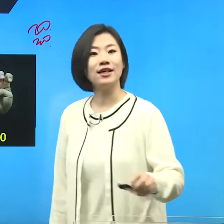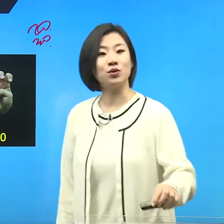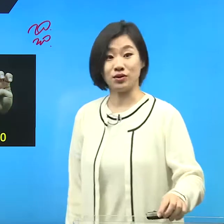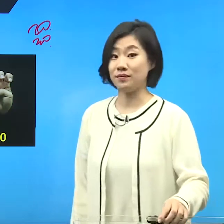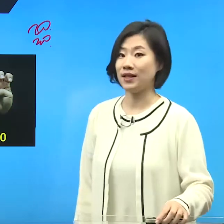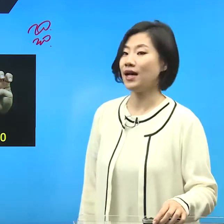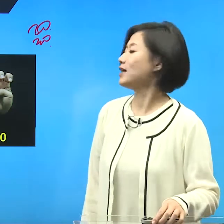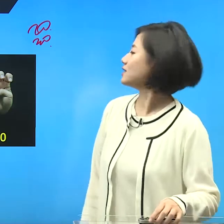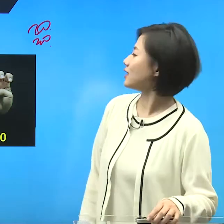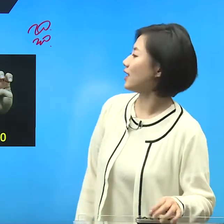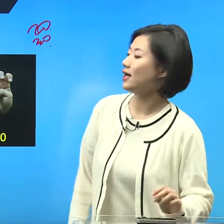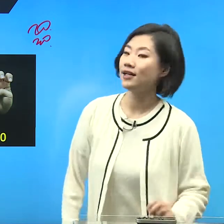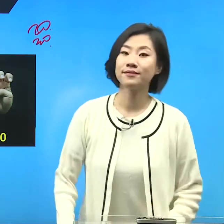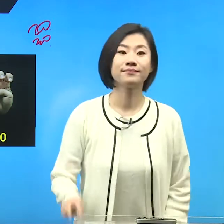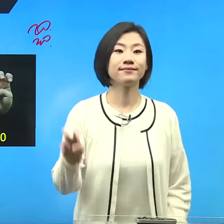자, 좋습니다. 자.